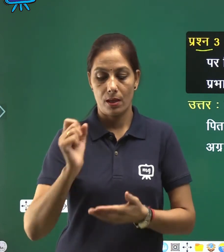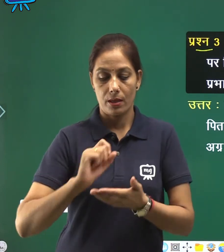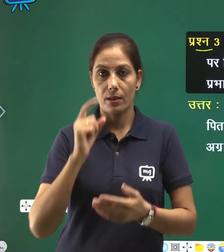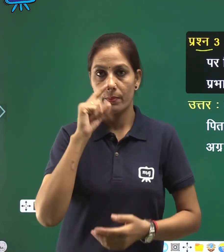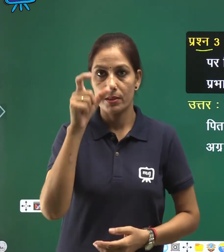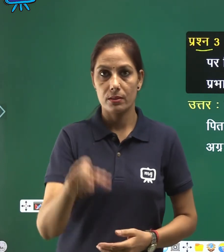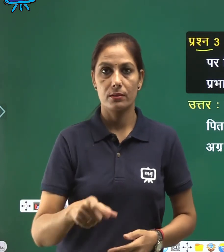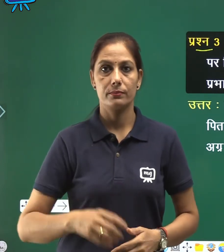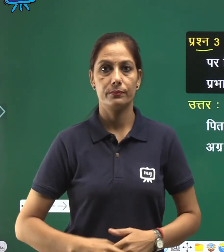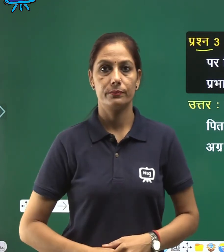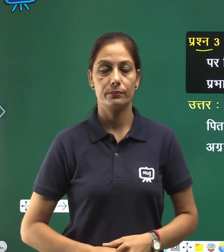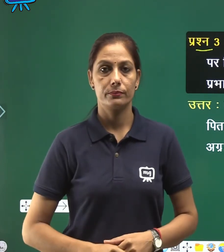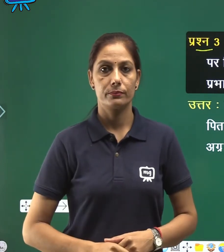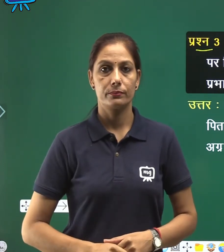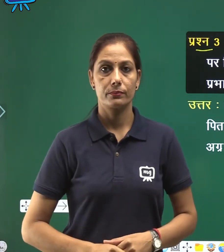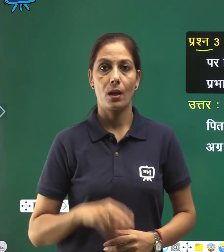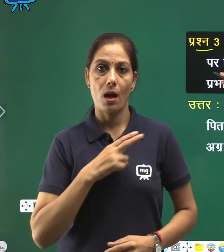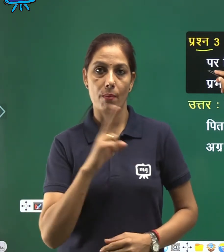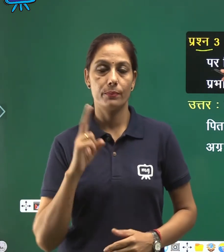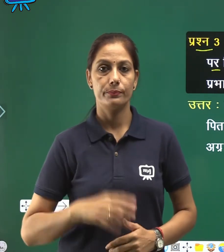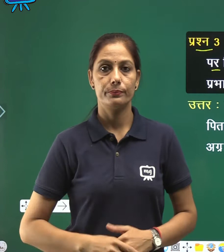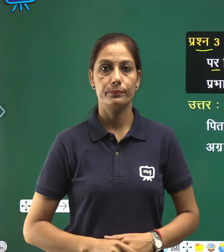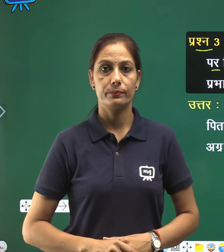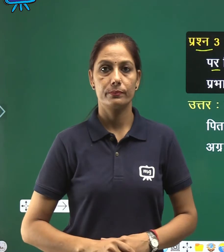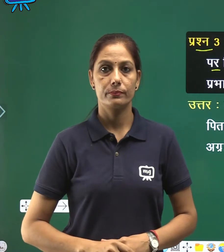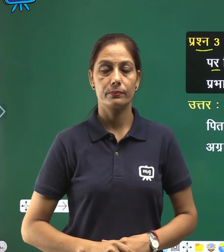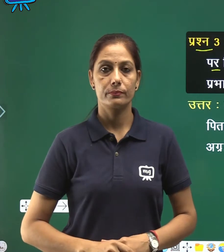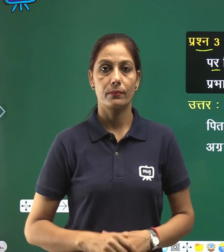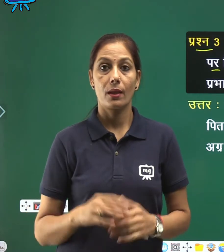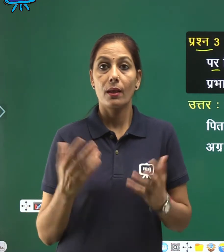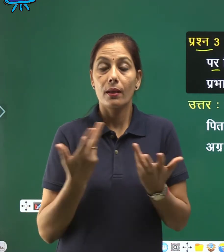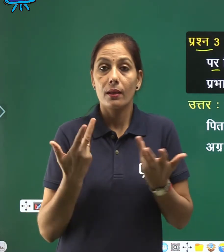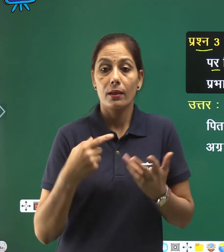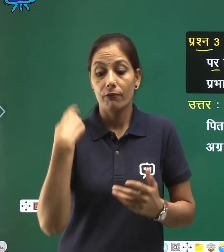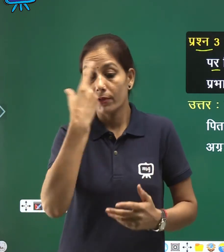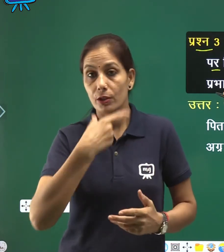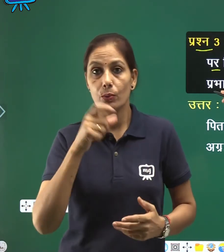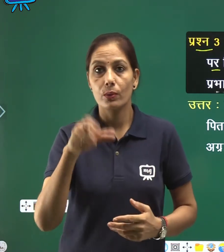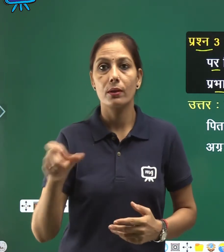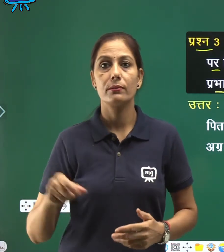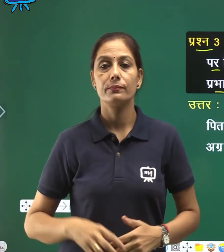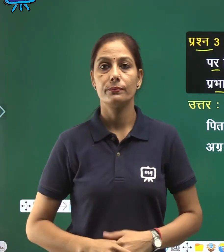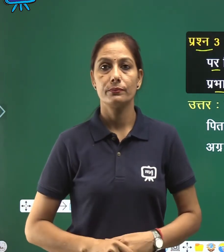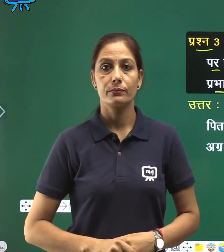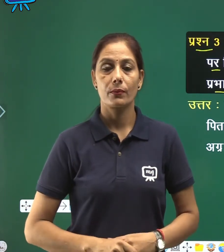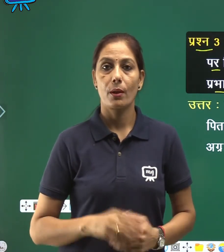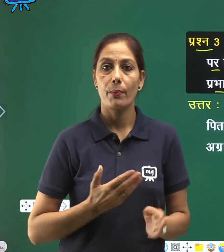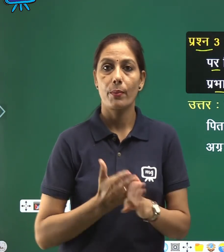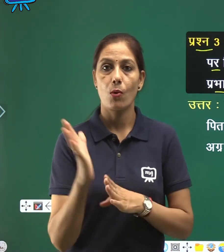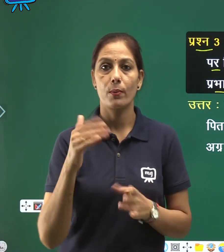लेखिका मन्नू भंडारी पर किन किन व्यक्तियों का प्रभाव